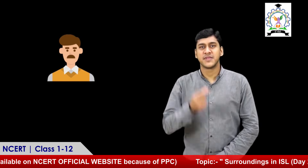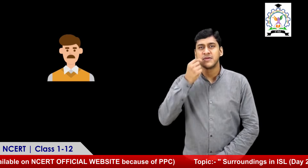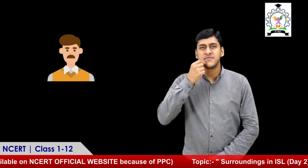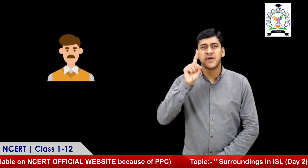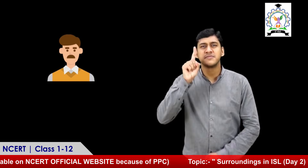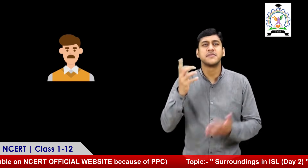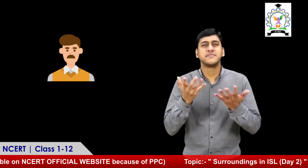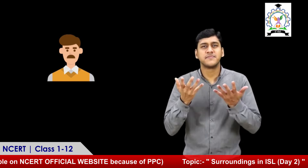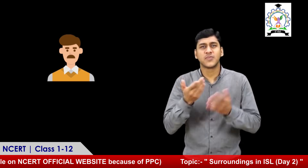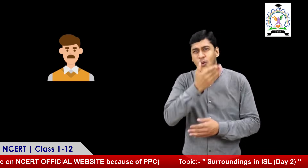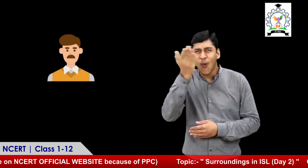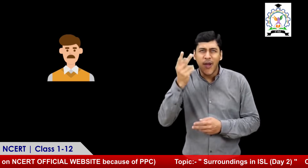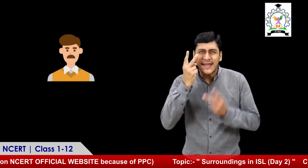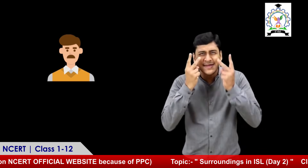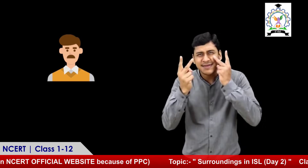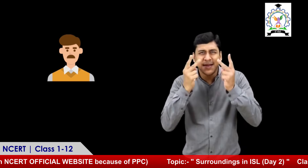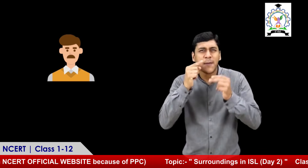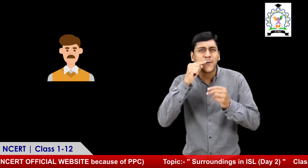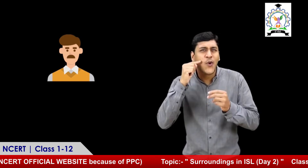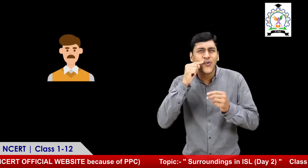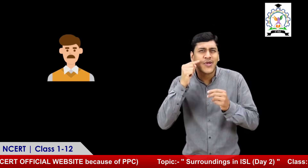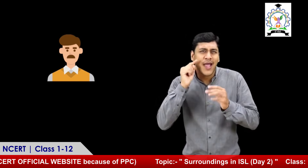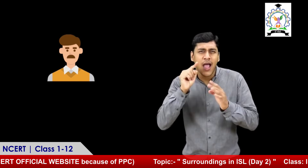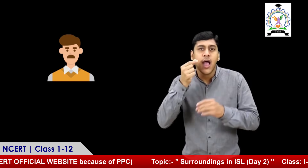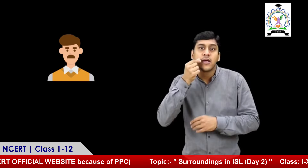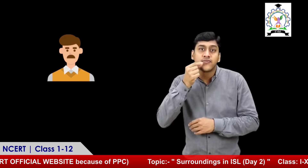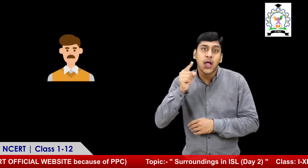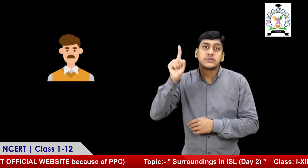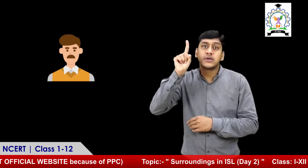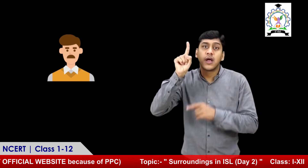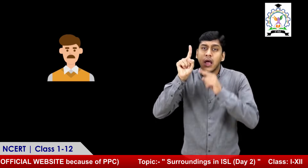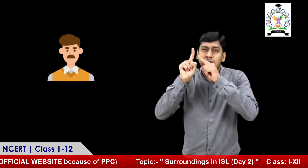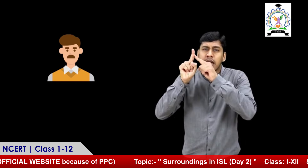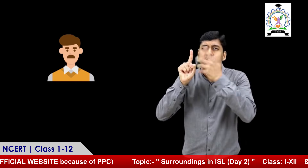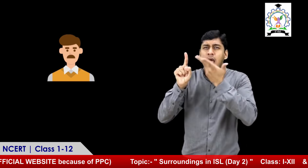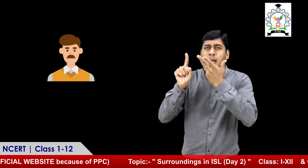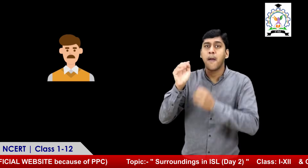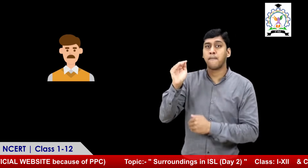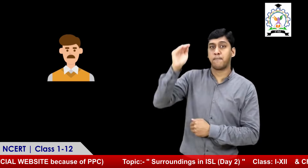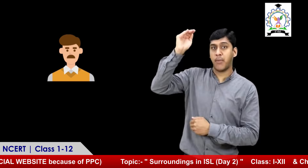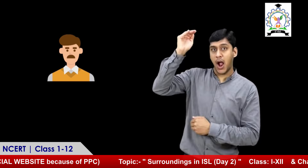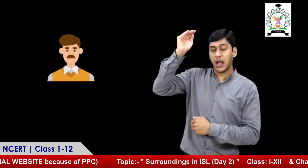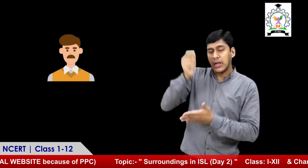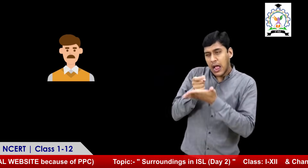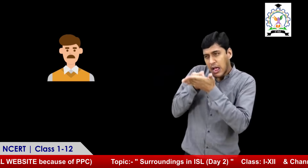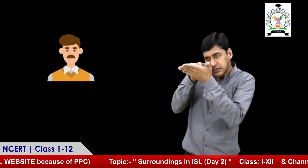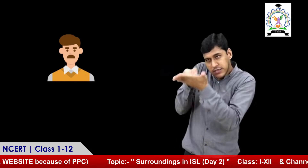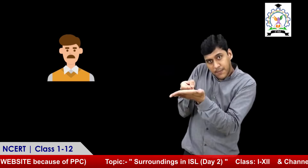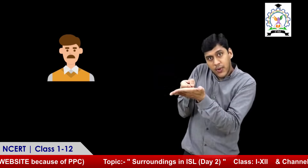पिता। यह संकेत ऐसा इसलिए है, जैसे कि आप सभी ने देखा ही होगा, पिताजी की मूछें होती हैं